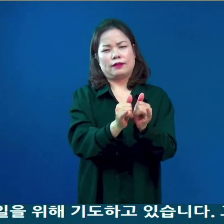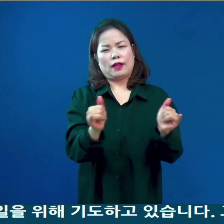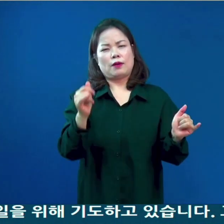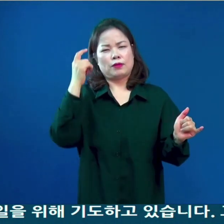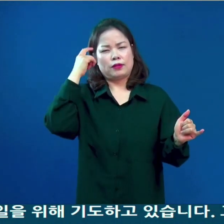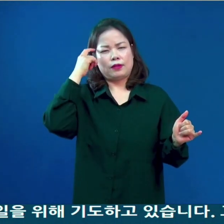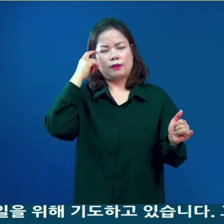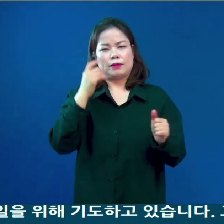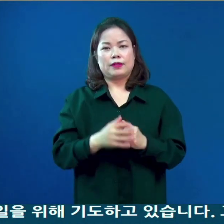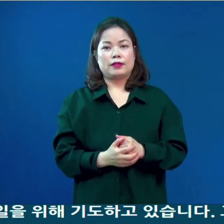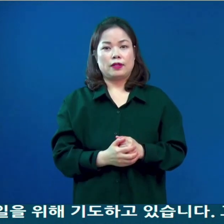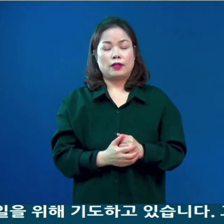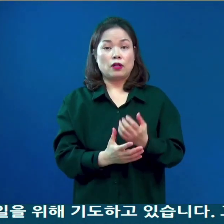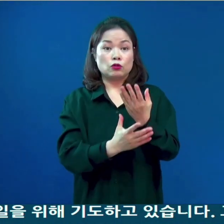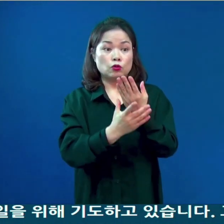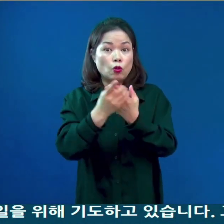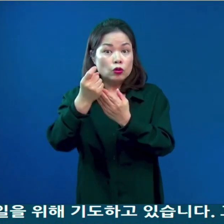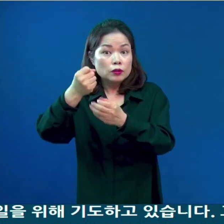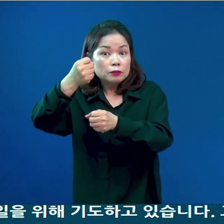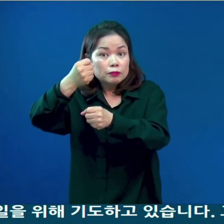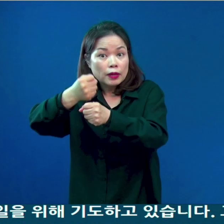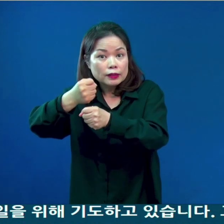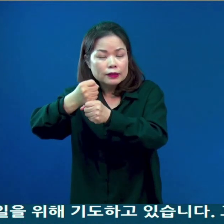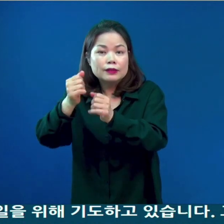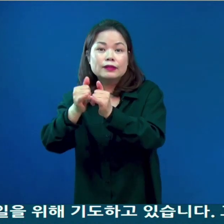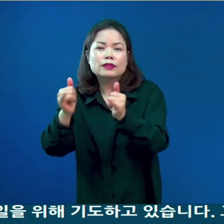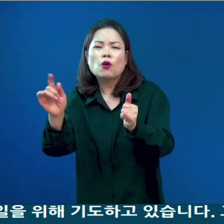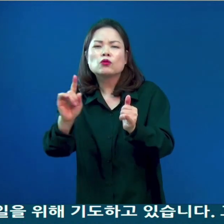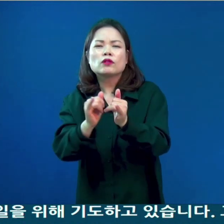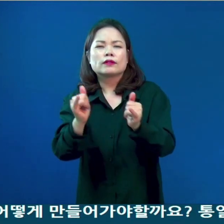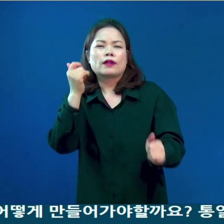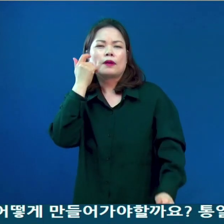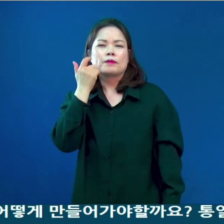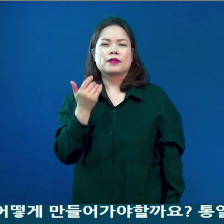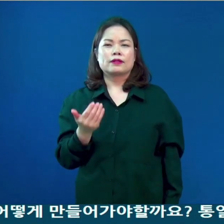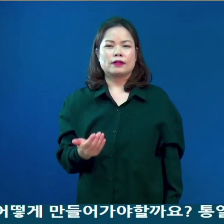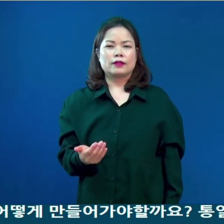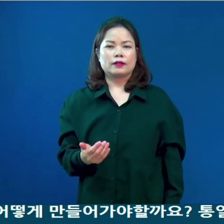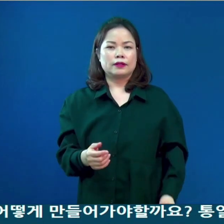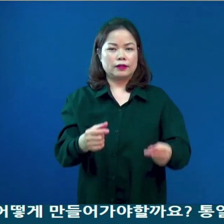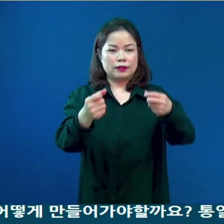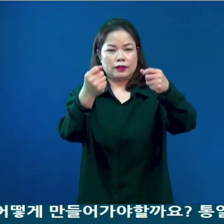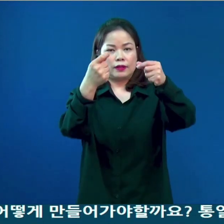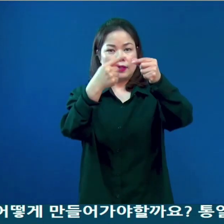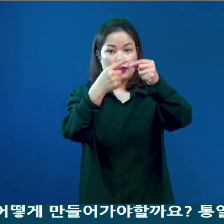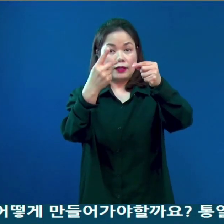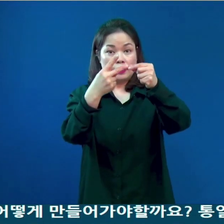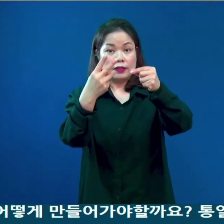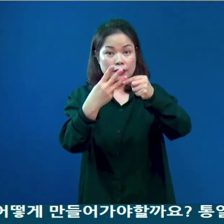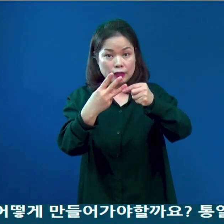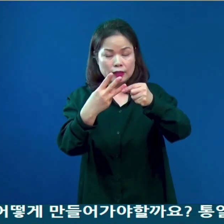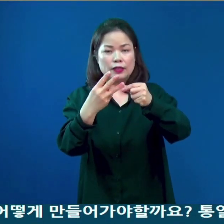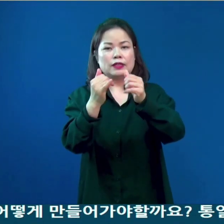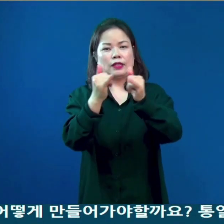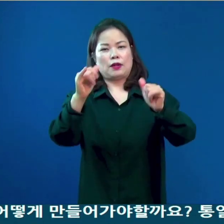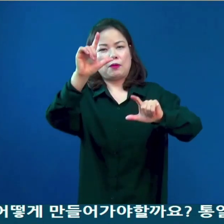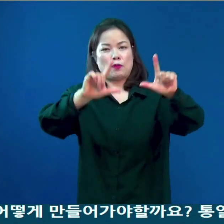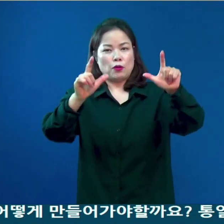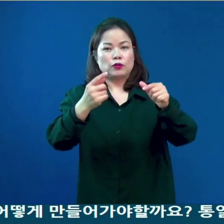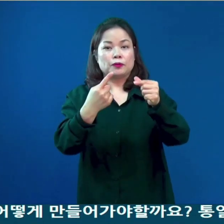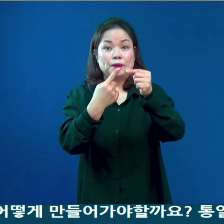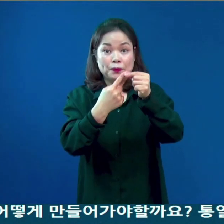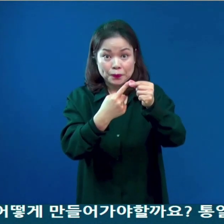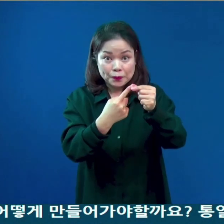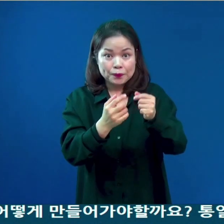봅니다. 통일을 만들어가는 사람, 어떤 사람일까? 세 가지 형태의 사람들이 있습니다. 첫